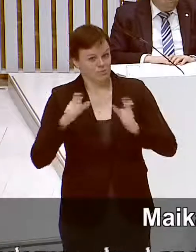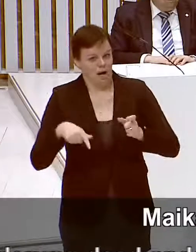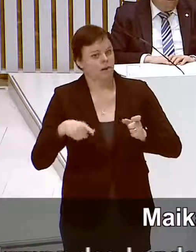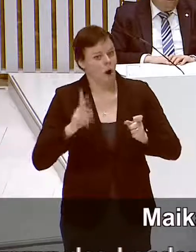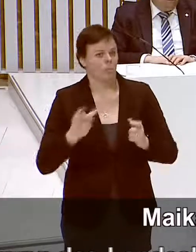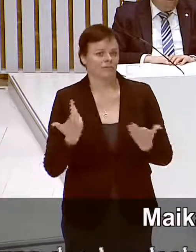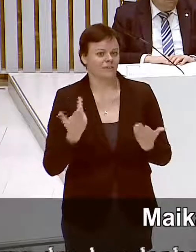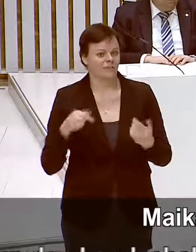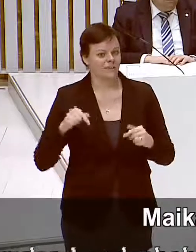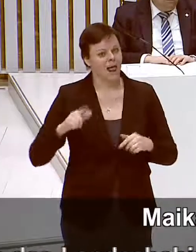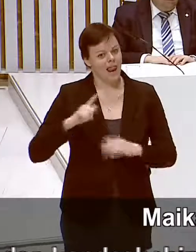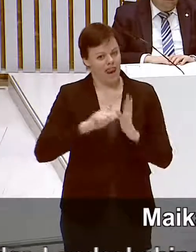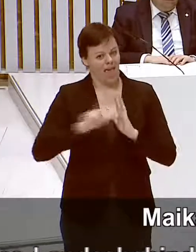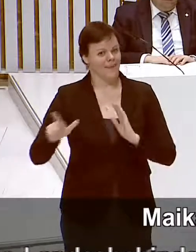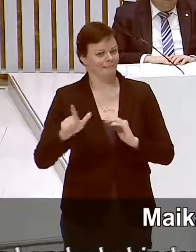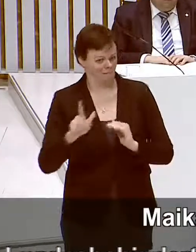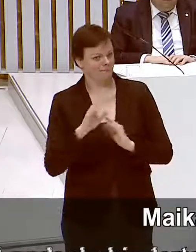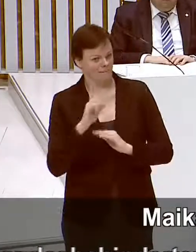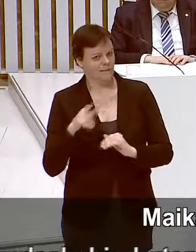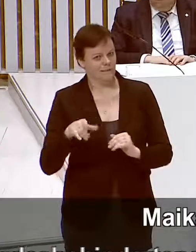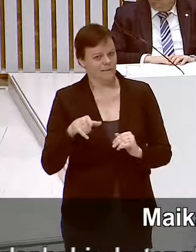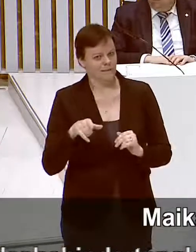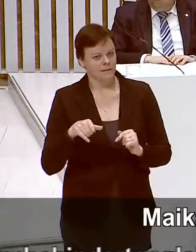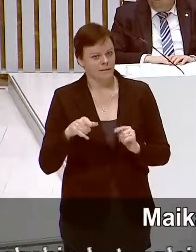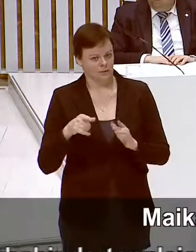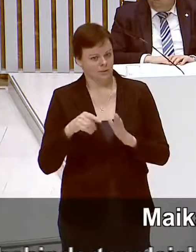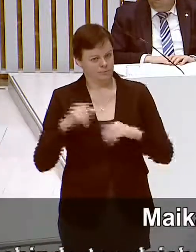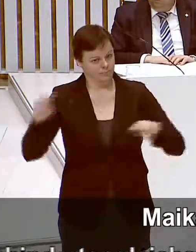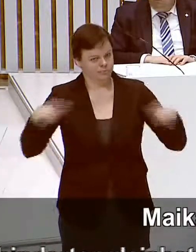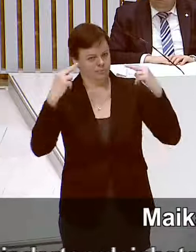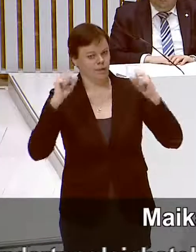kann bei YouTube nachgeschaut werden.